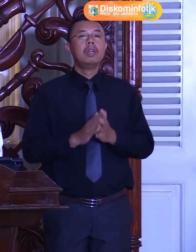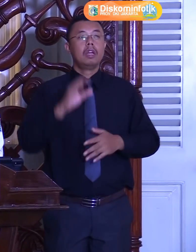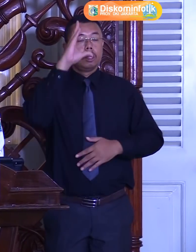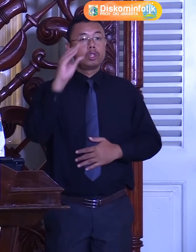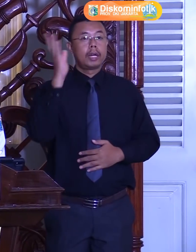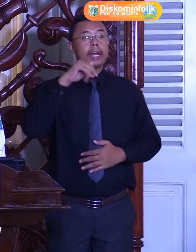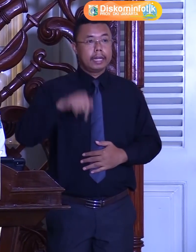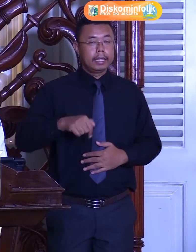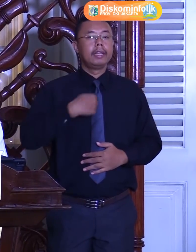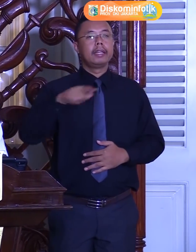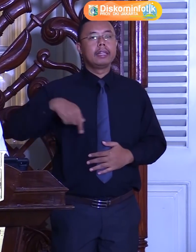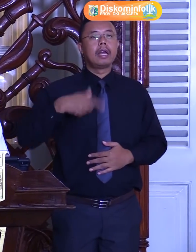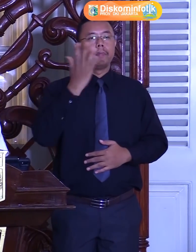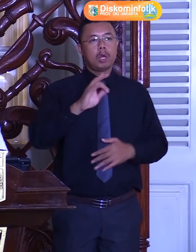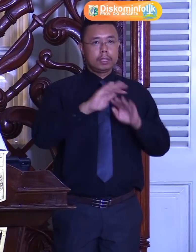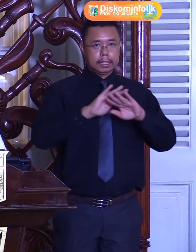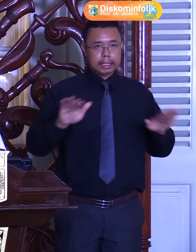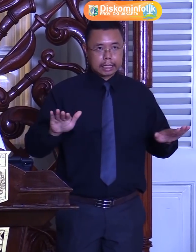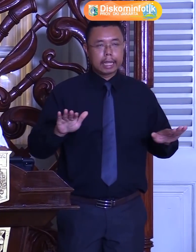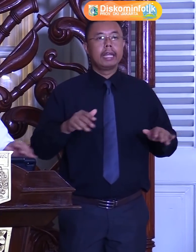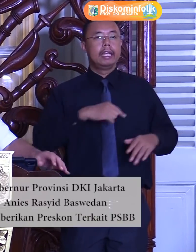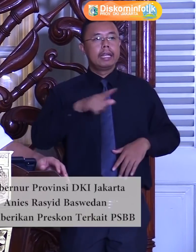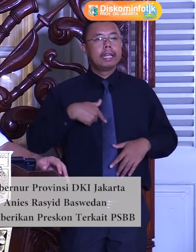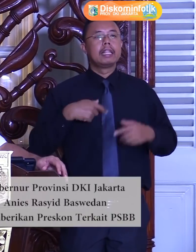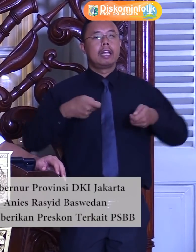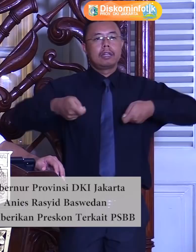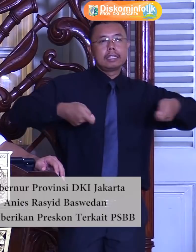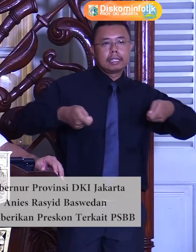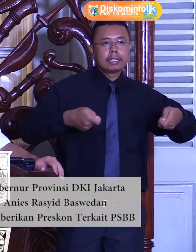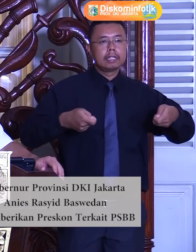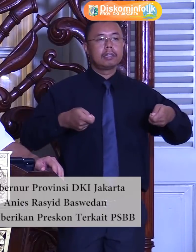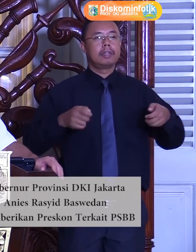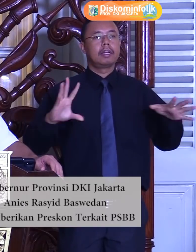Sore ini kita barusan selesai melakukan koordinasi dengan